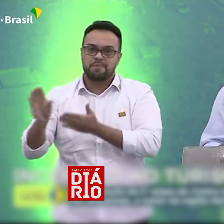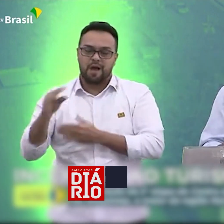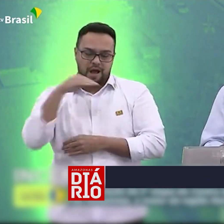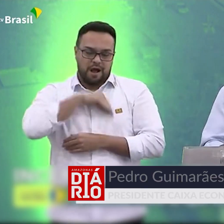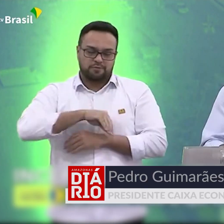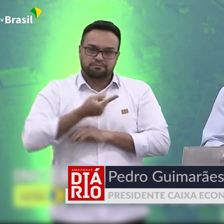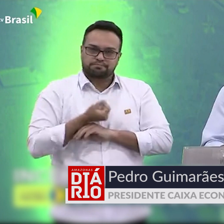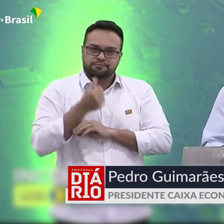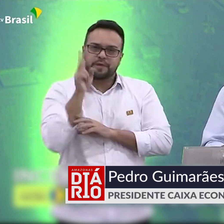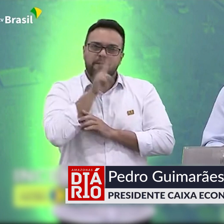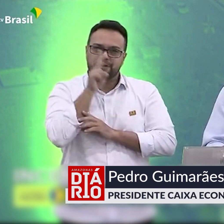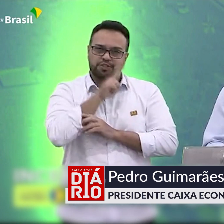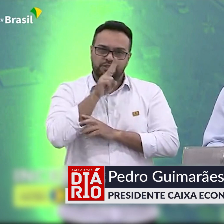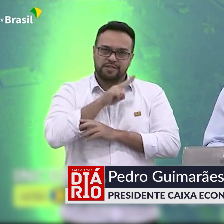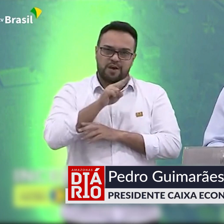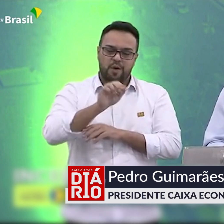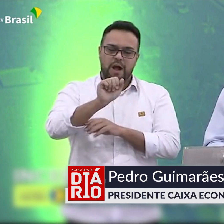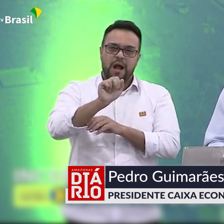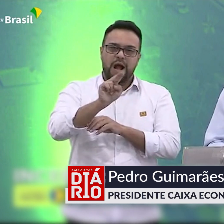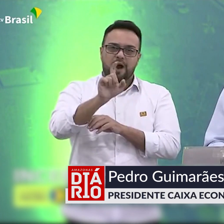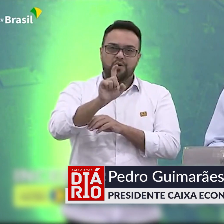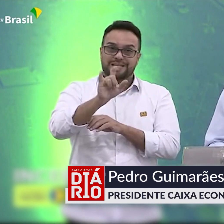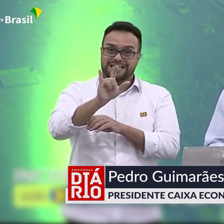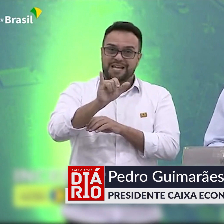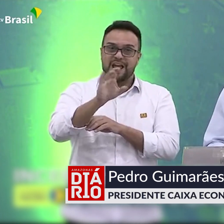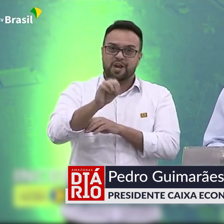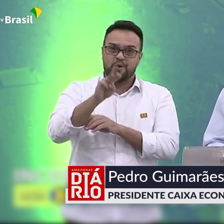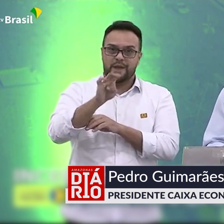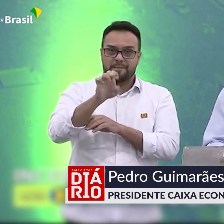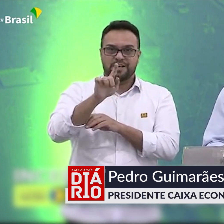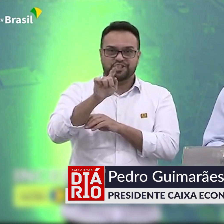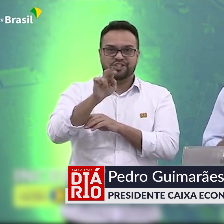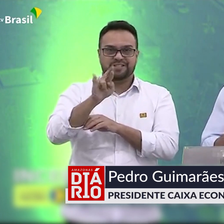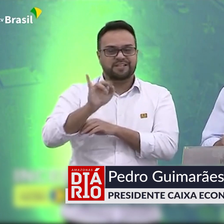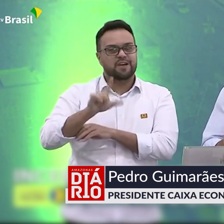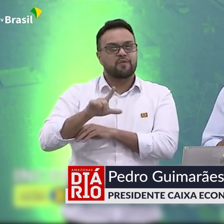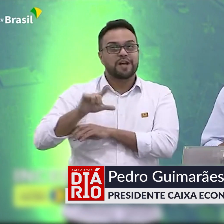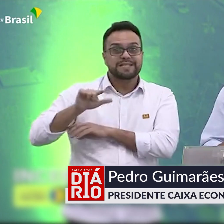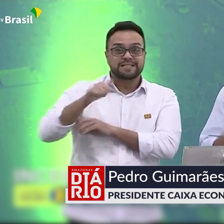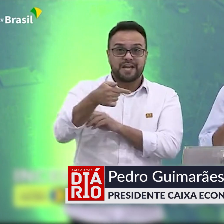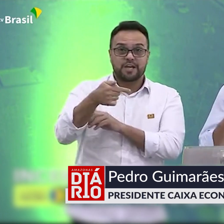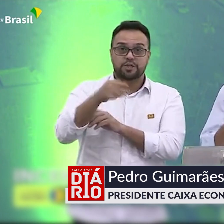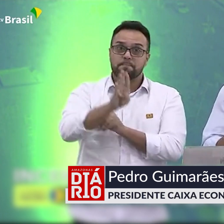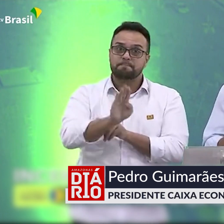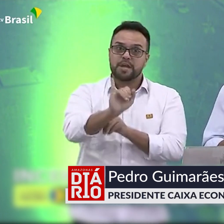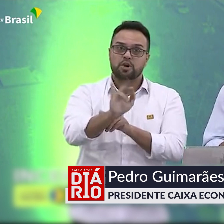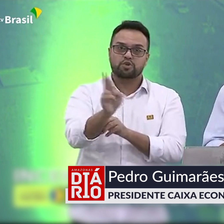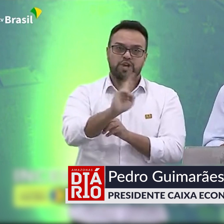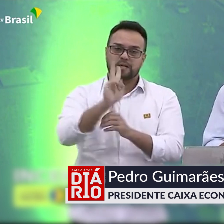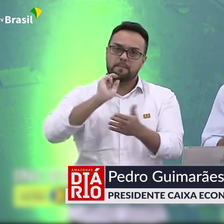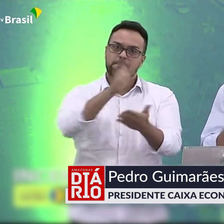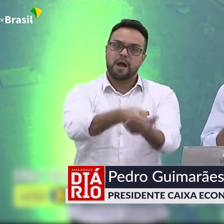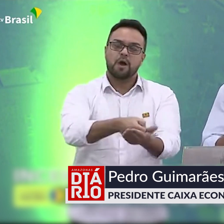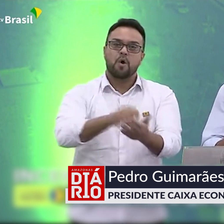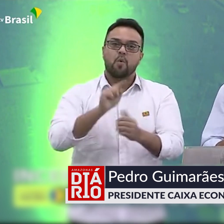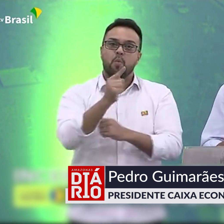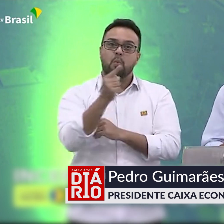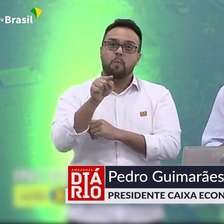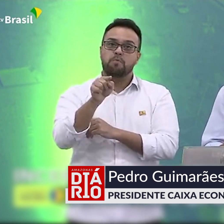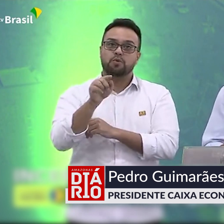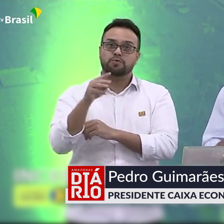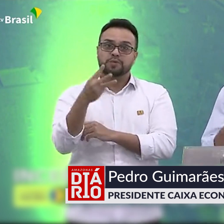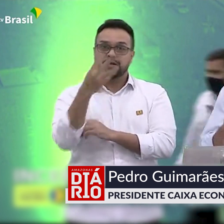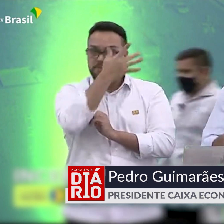emergencial, foram 7 bilhões de reais pagos para 1,3 milhão